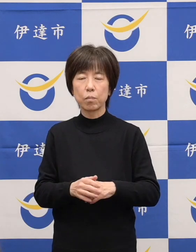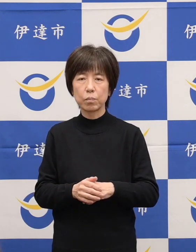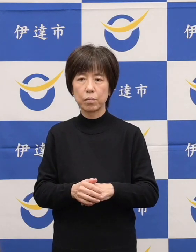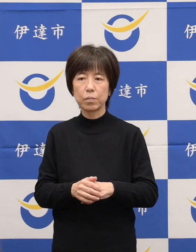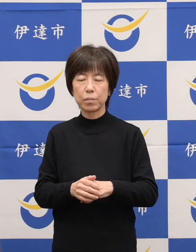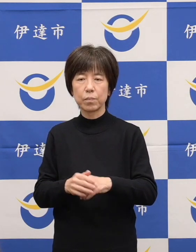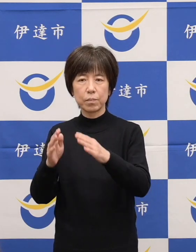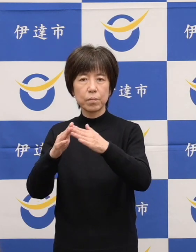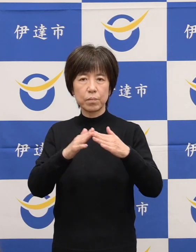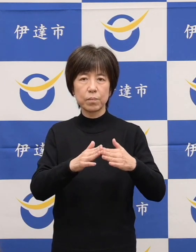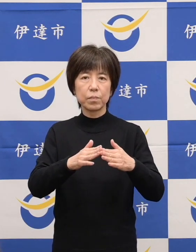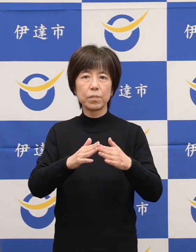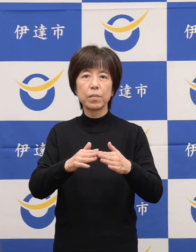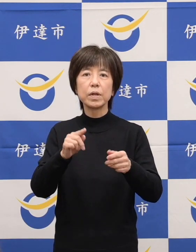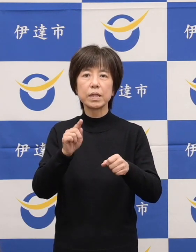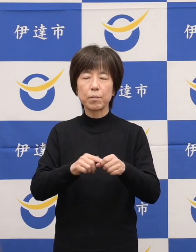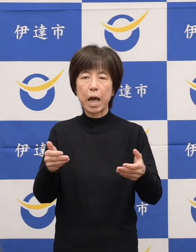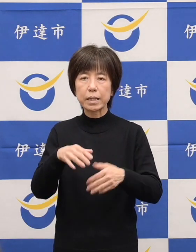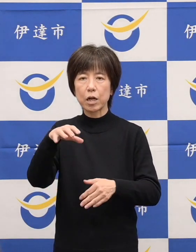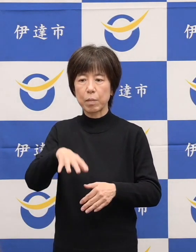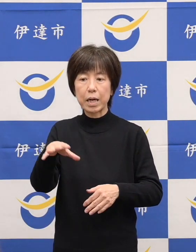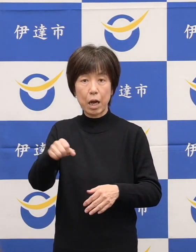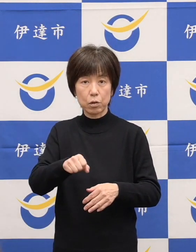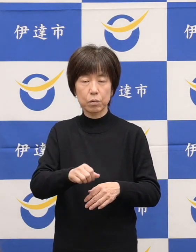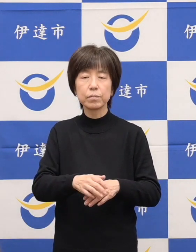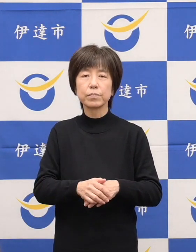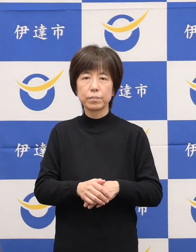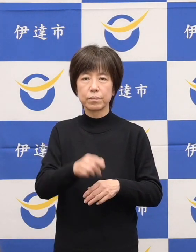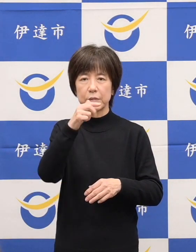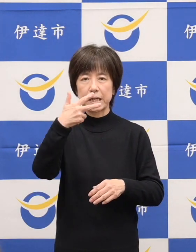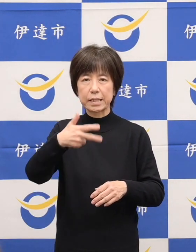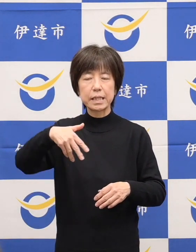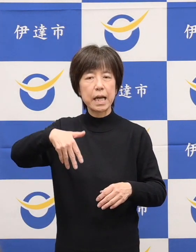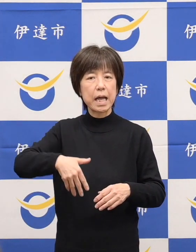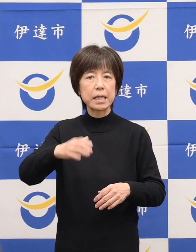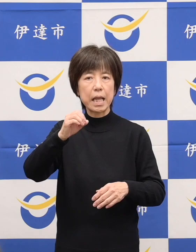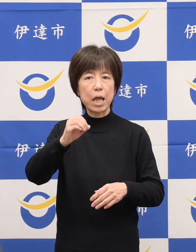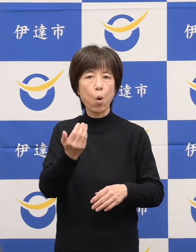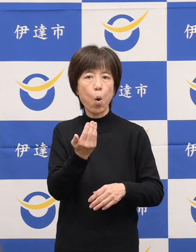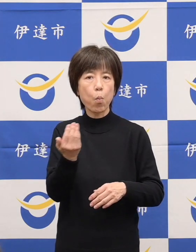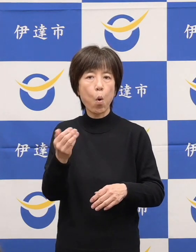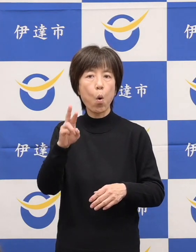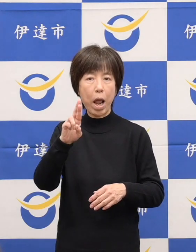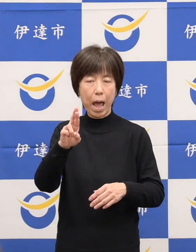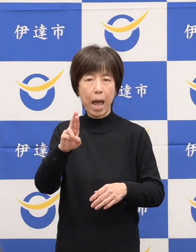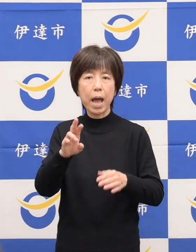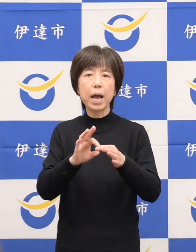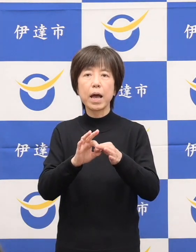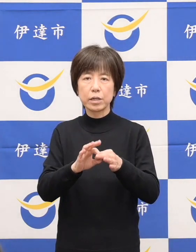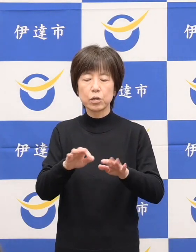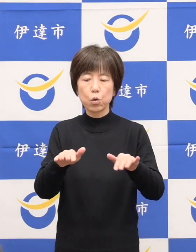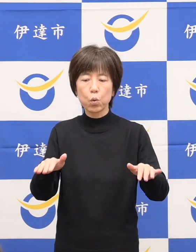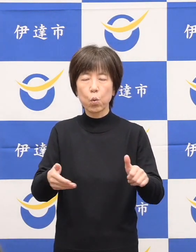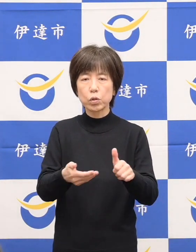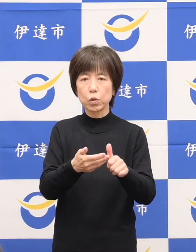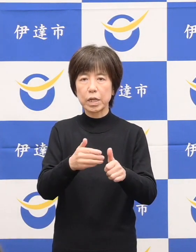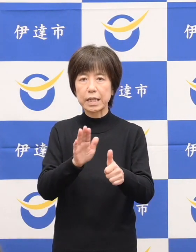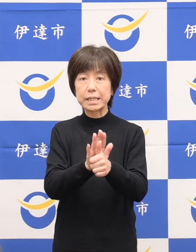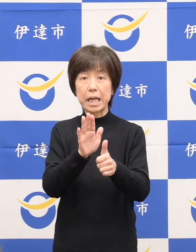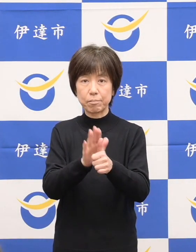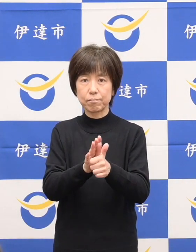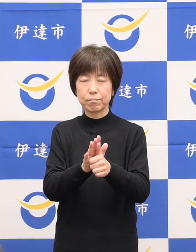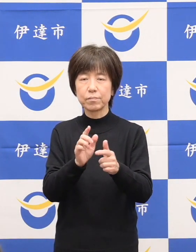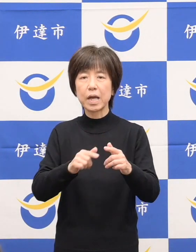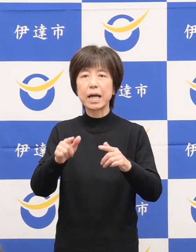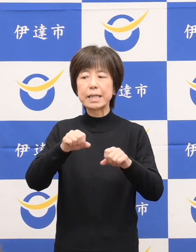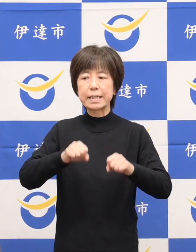保、そして伊達市場ネオブラに代表される切れ目のない子育て支援、さらには元気づくり